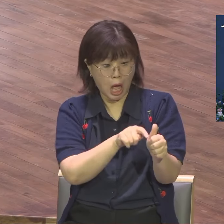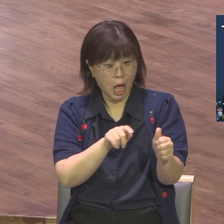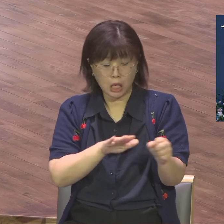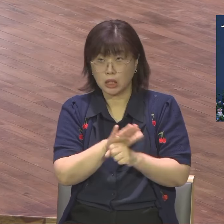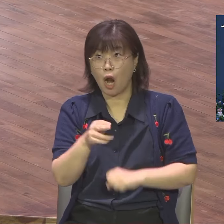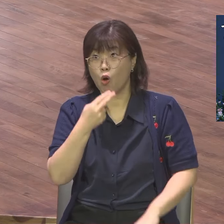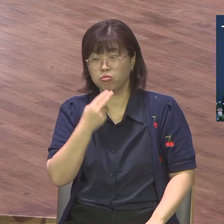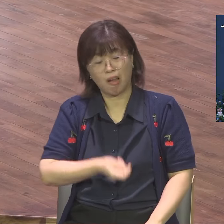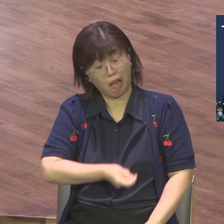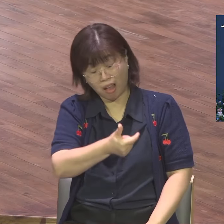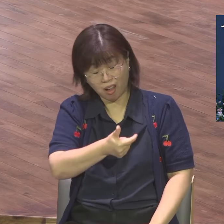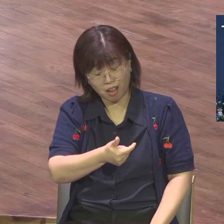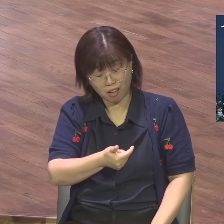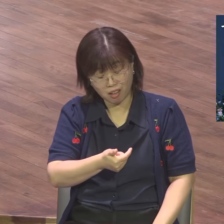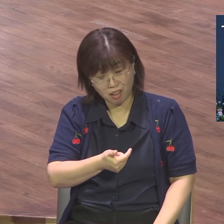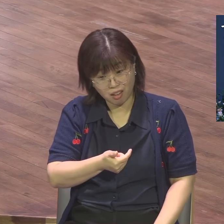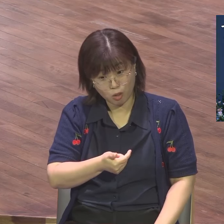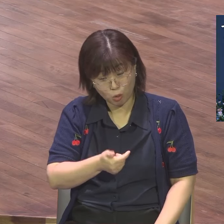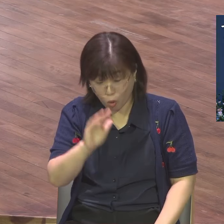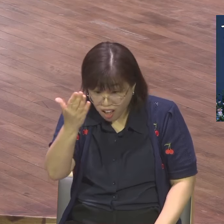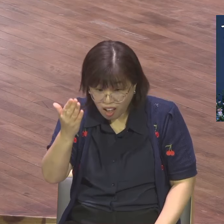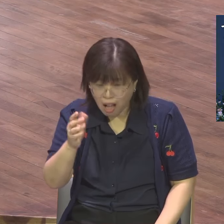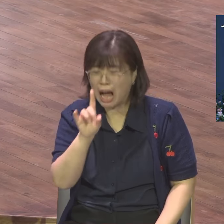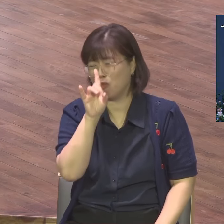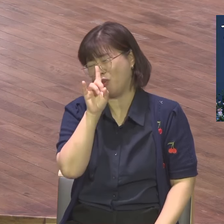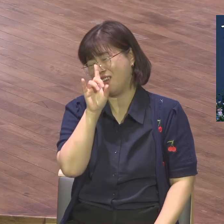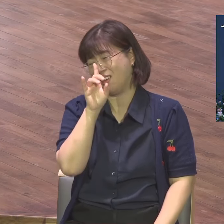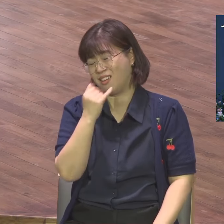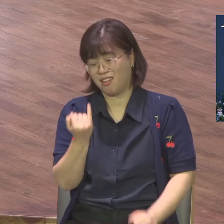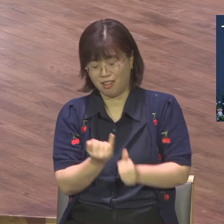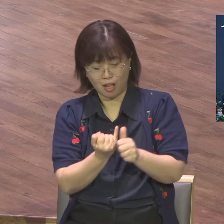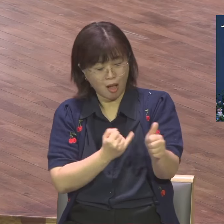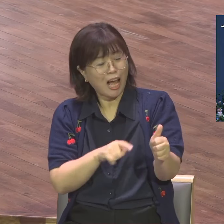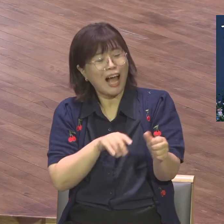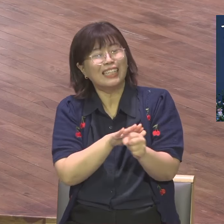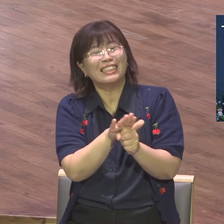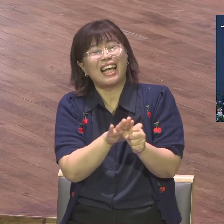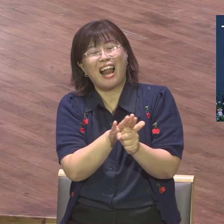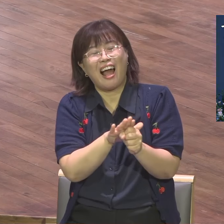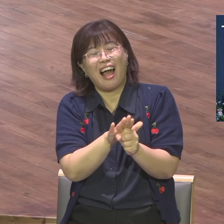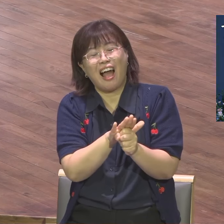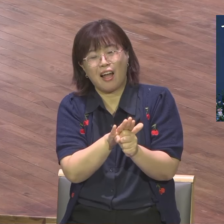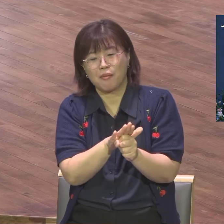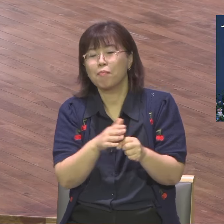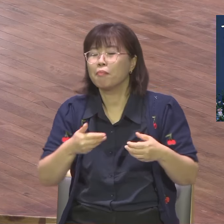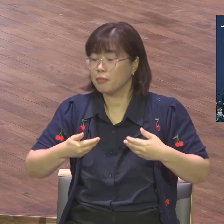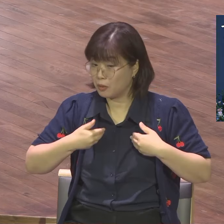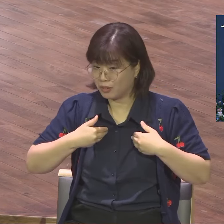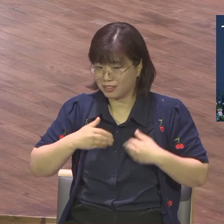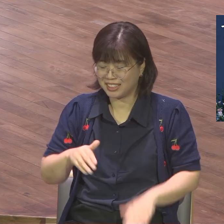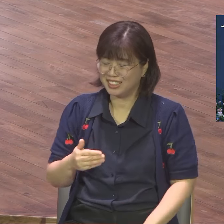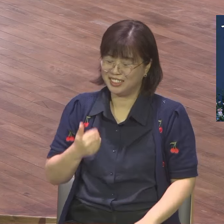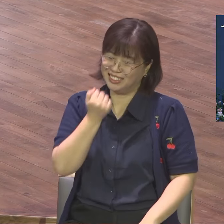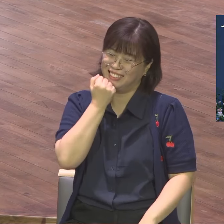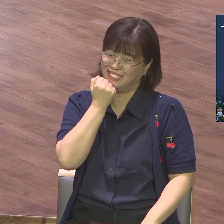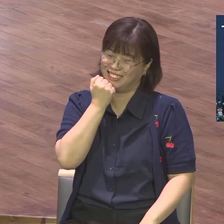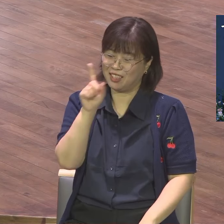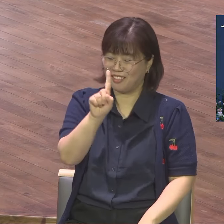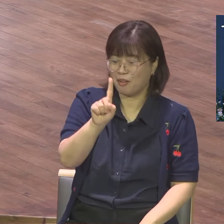평상시에 설교 시간에 굉장히 꼬박꼬박 졸기만 하던 어느 집사님이